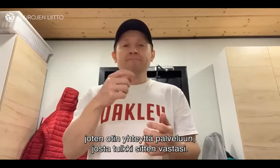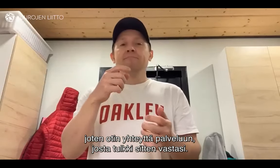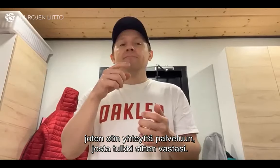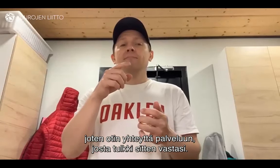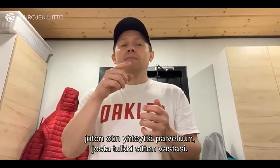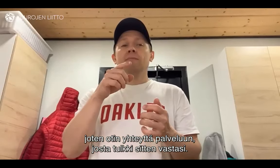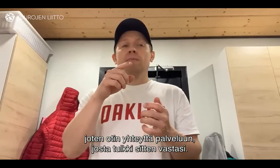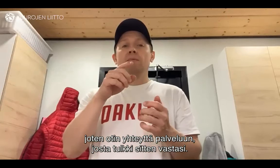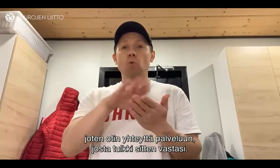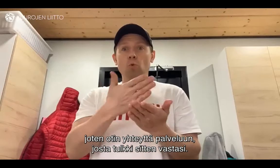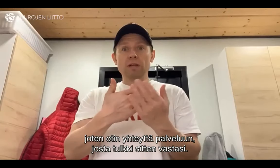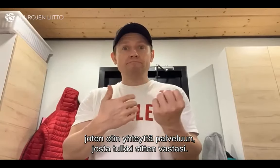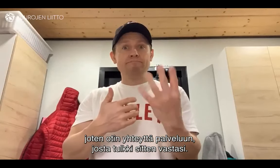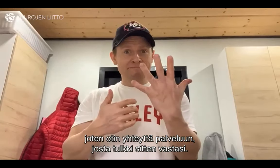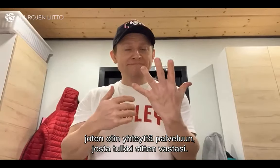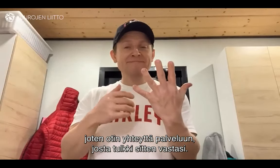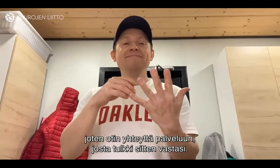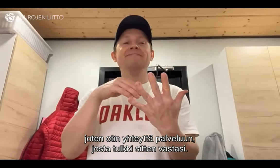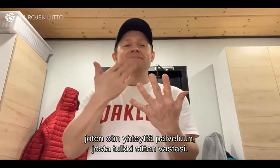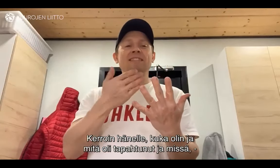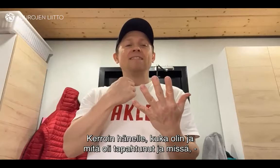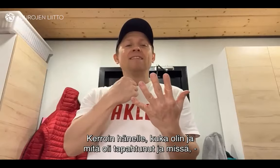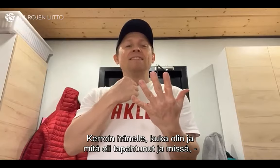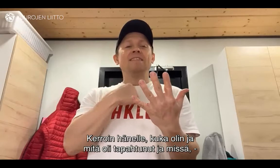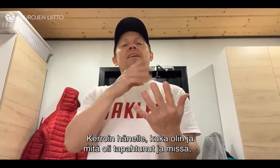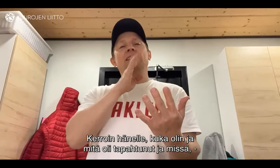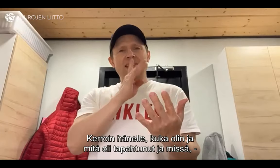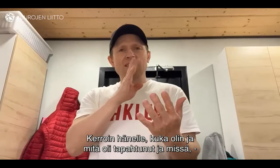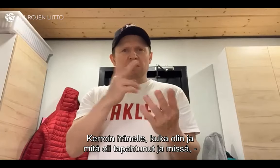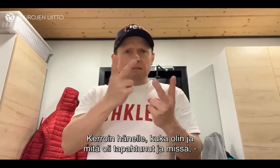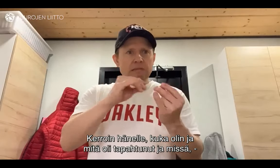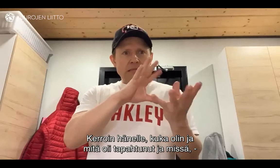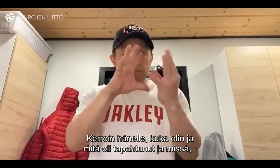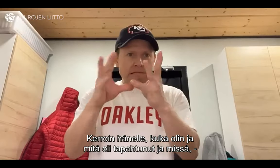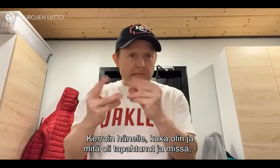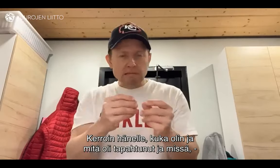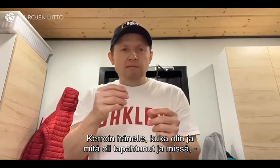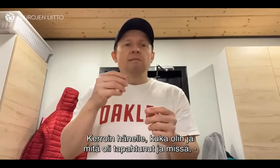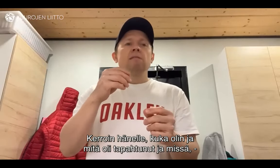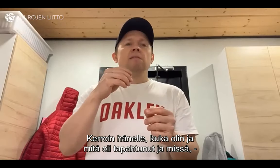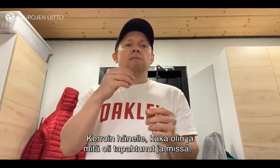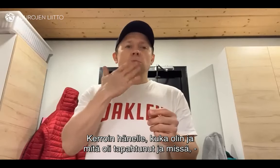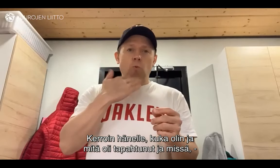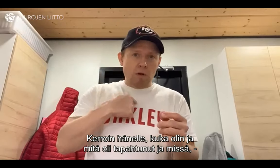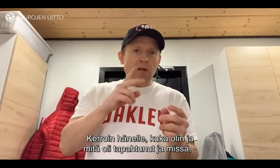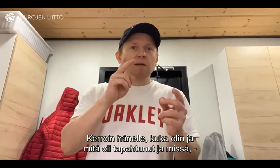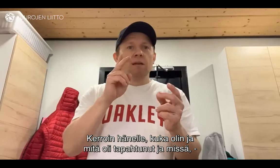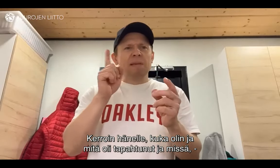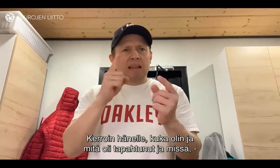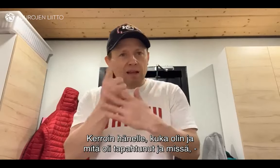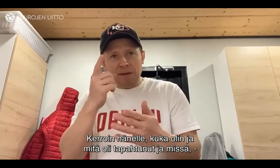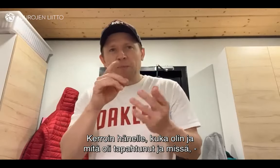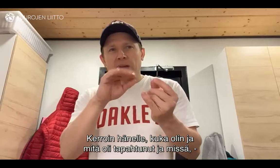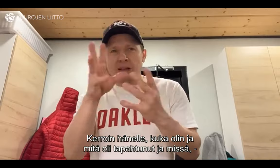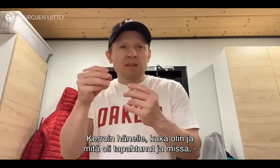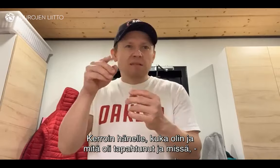töistäni, joten otin yhteyttä palveluun, josta tulkki sitten vastasi. Kerroin hänelle, kuka olin ja mitä oli tapahtunut